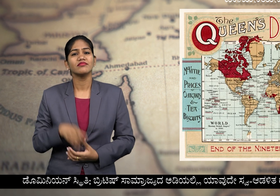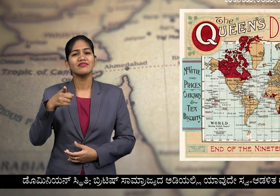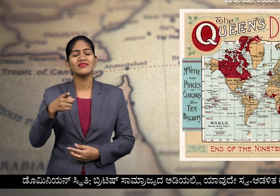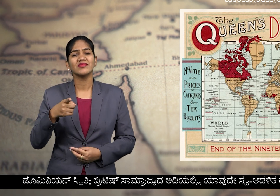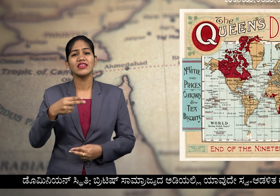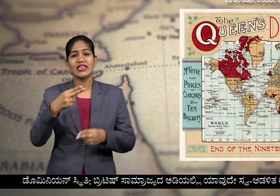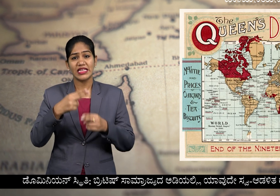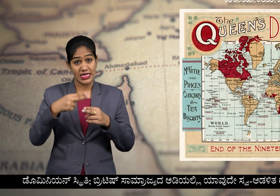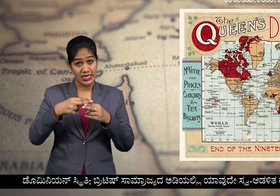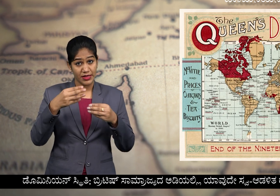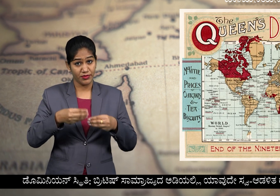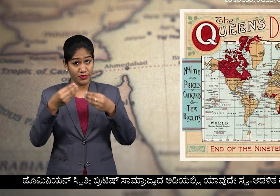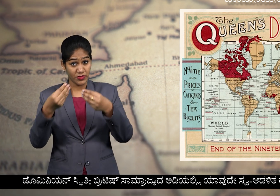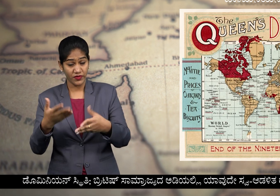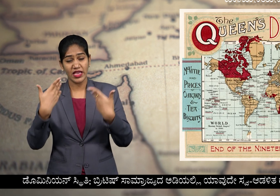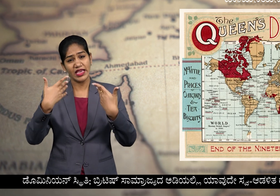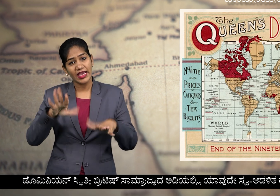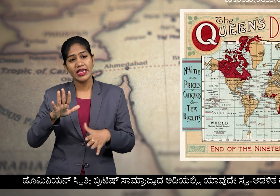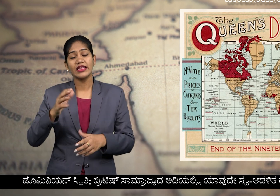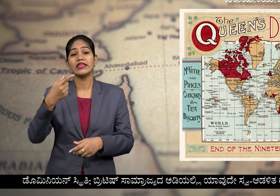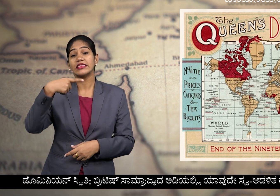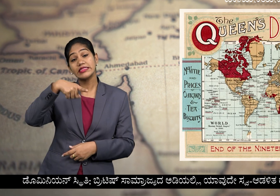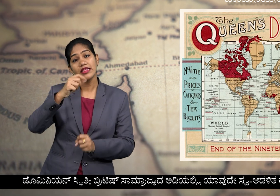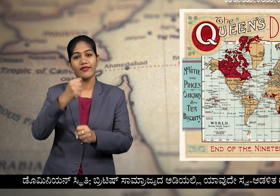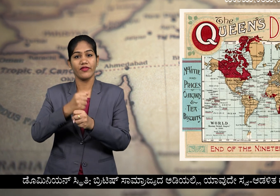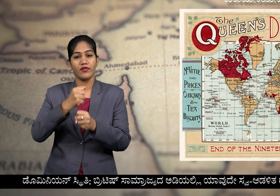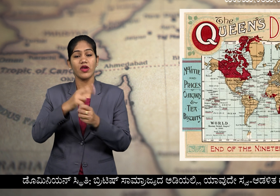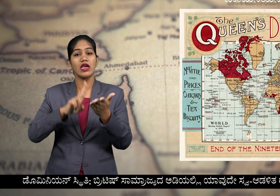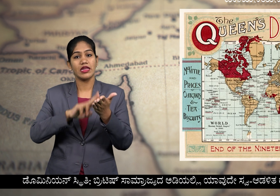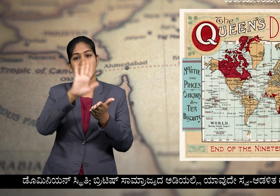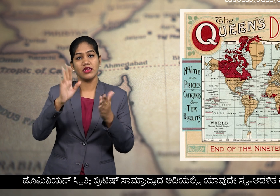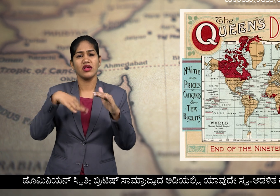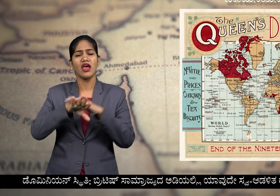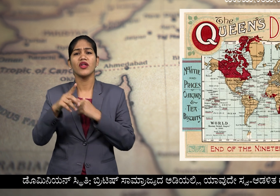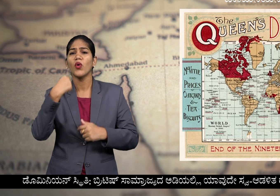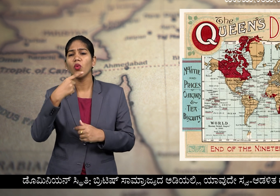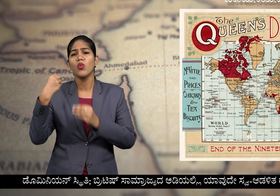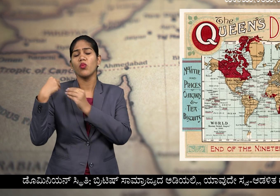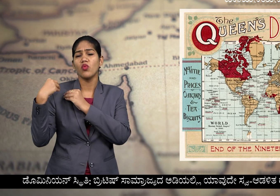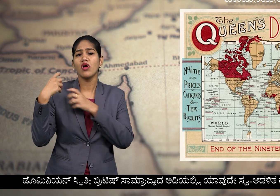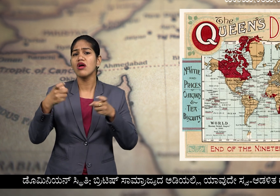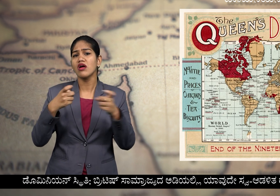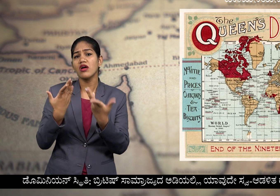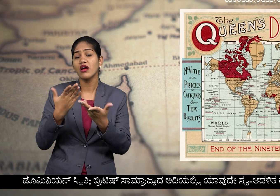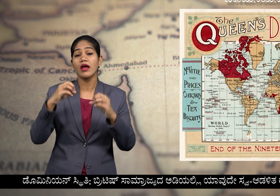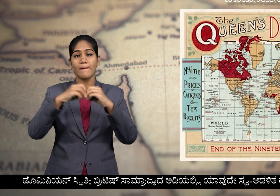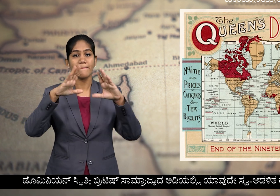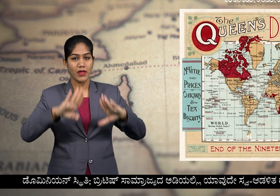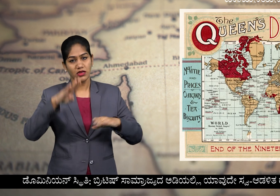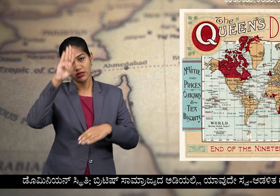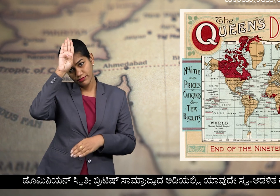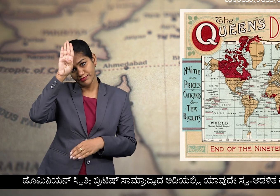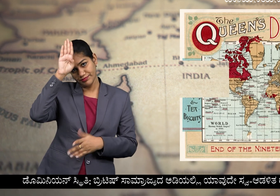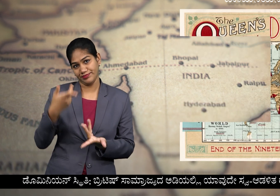ಬ್ರಿಟಿಷ್ ಸಾಮ್ರಾಜ್ಯ ಅಡಿಯಲ್ಲಿ ಯಾವುದೇ ಸ್ವ-ಆಡಳಿತ ರಾಷ್ಟ್ರಕ್ಕೆ ನೀಡಲಾದ ಶೀರ್ಷಿಕೆ.